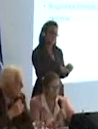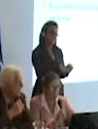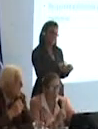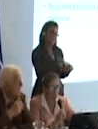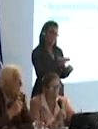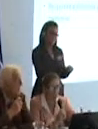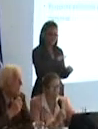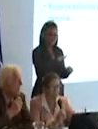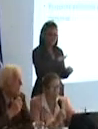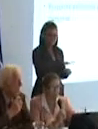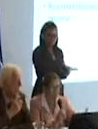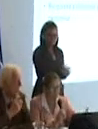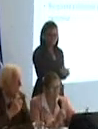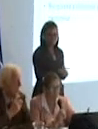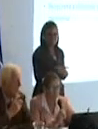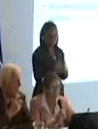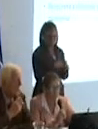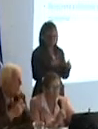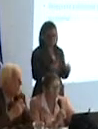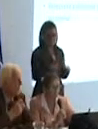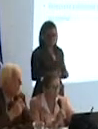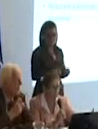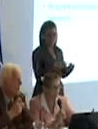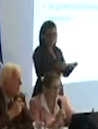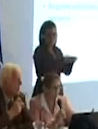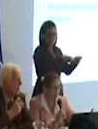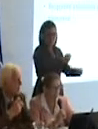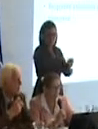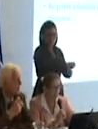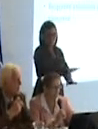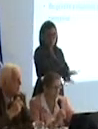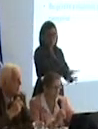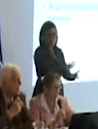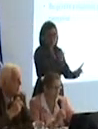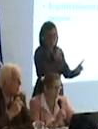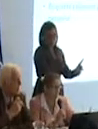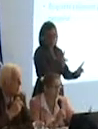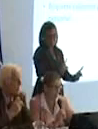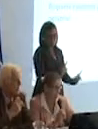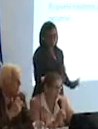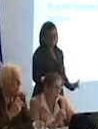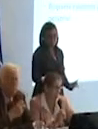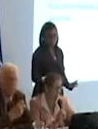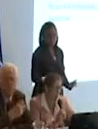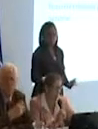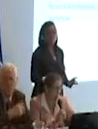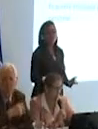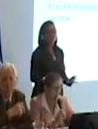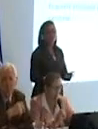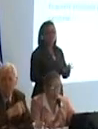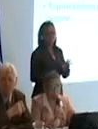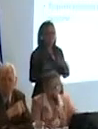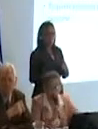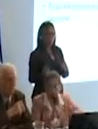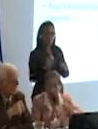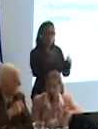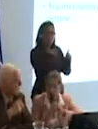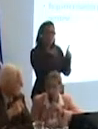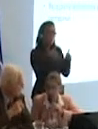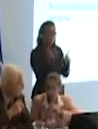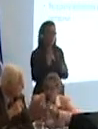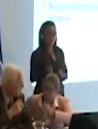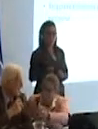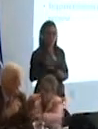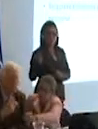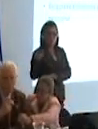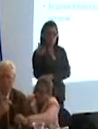las haremos llegar para que las mesas de trabajo en horas de la tarde puedan dar respuesta y daríamos paso a las preguntas específicas para la